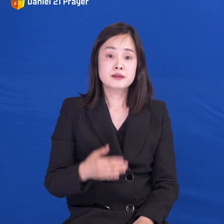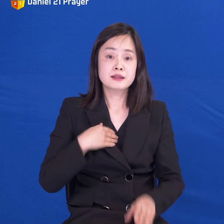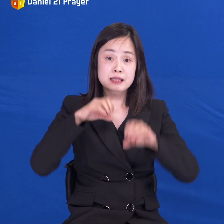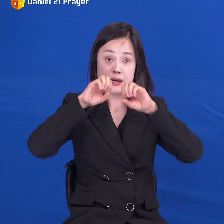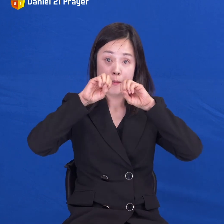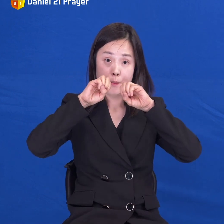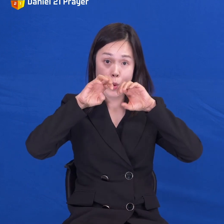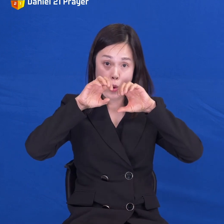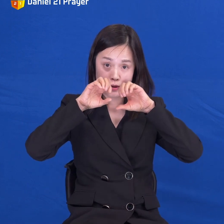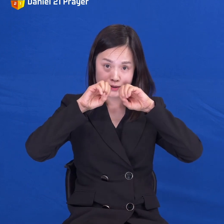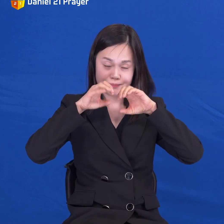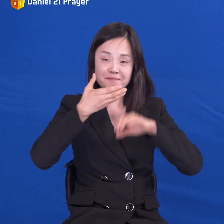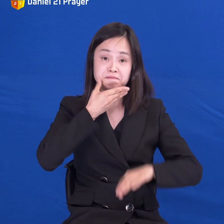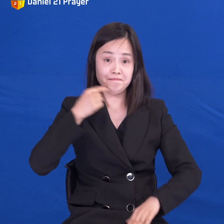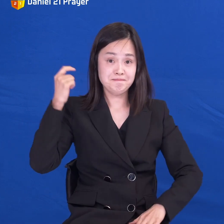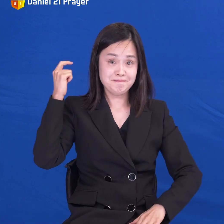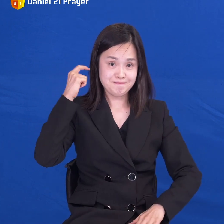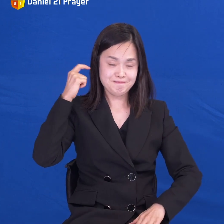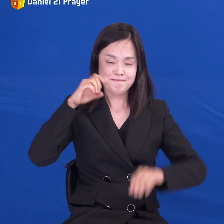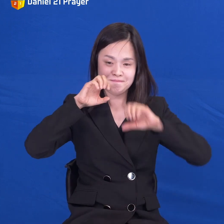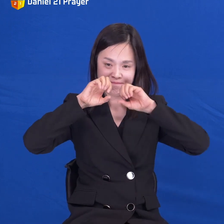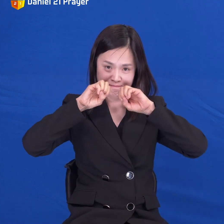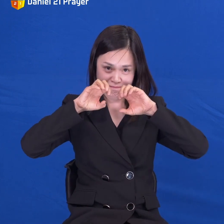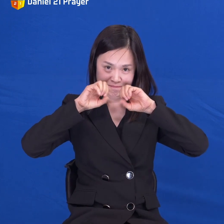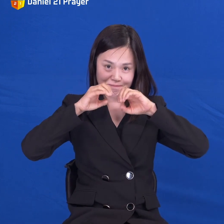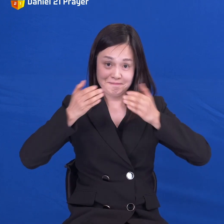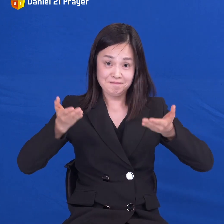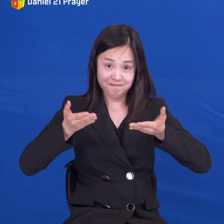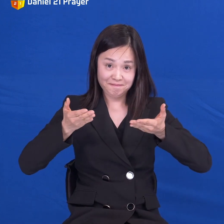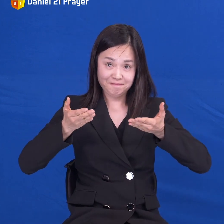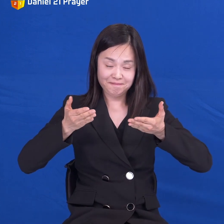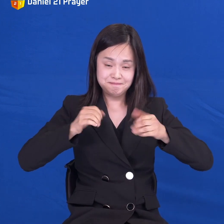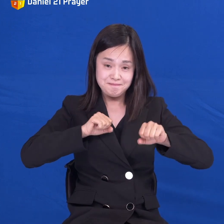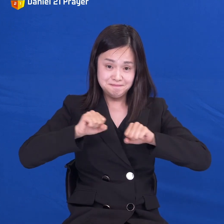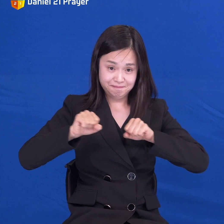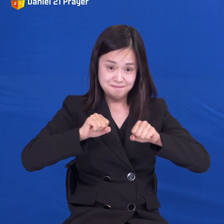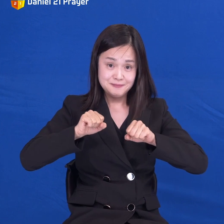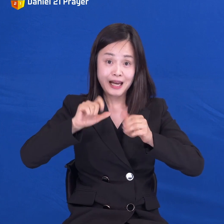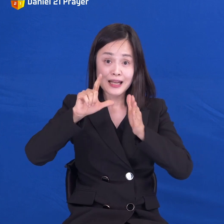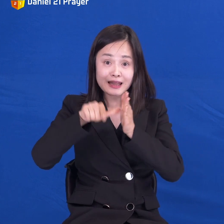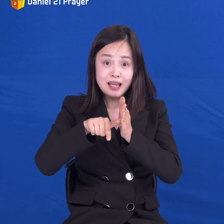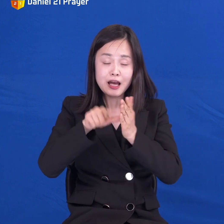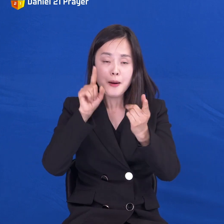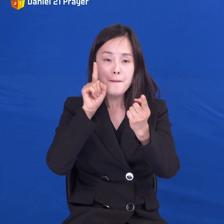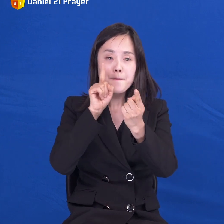처음으로 증거하는데 처음으로 만난 여자가 미친 여자였어요.